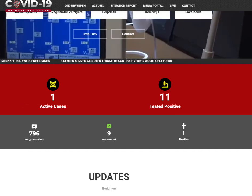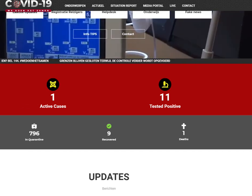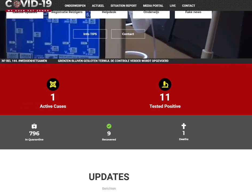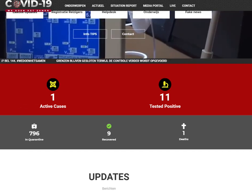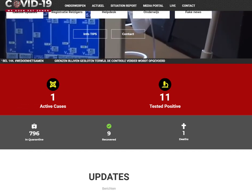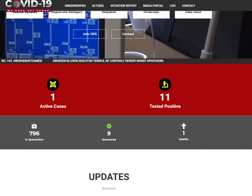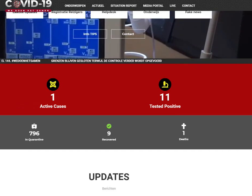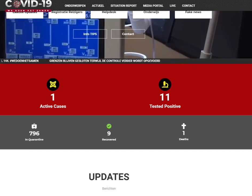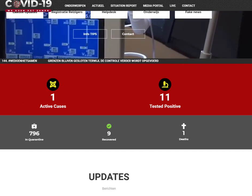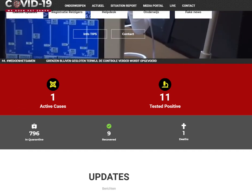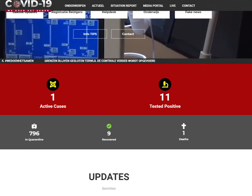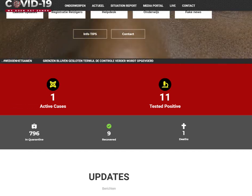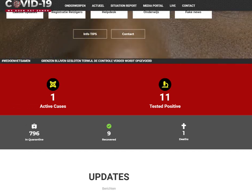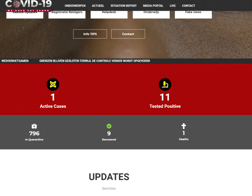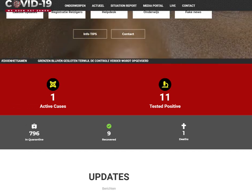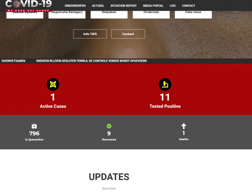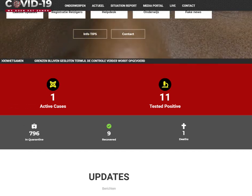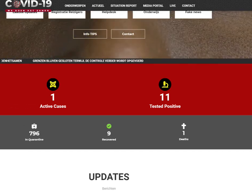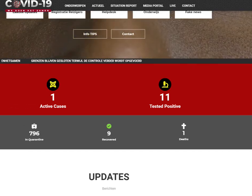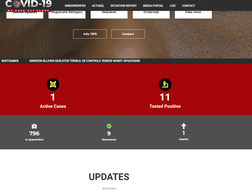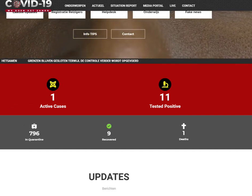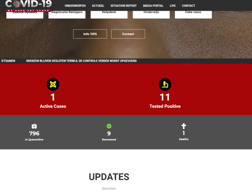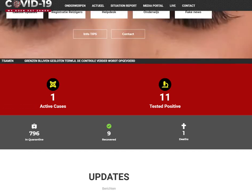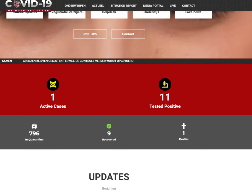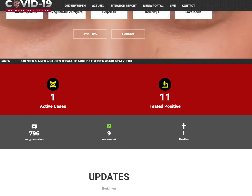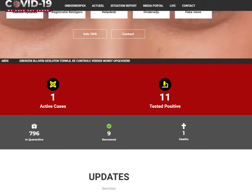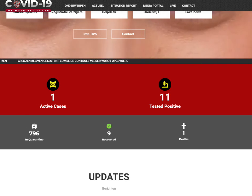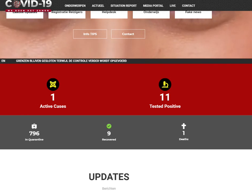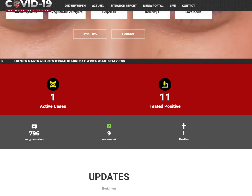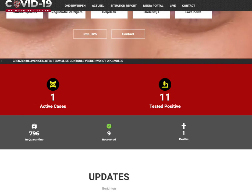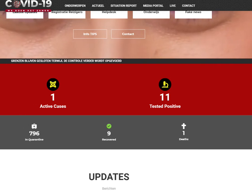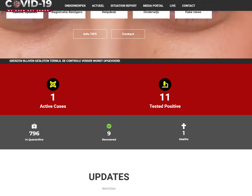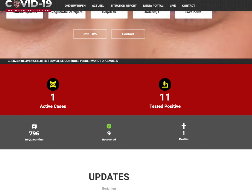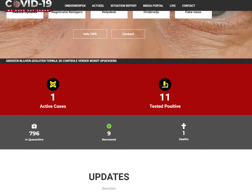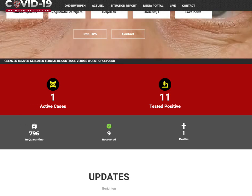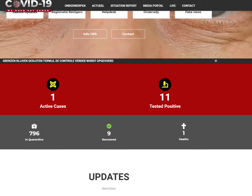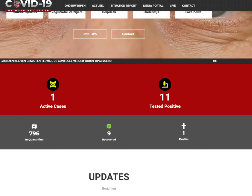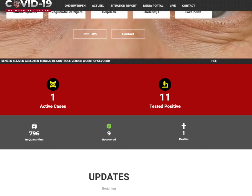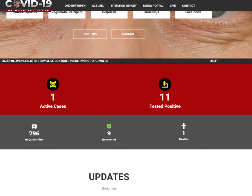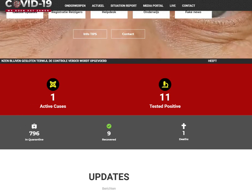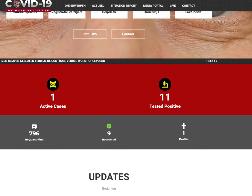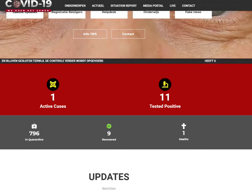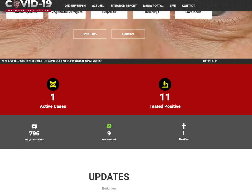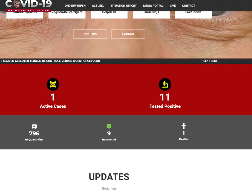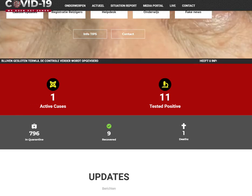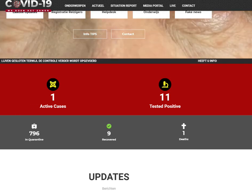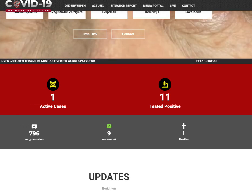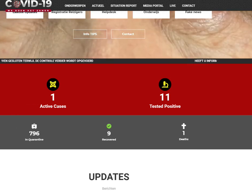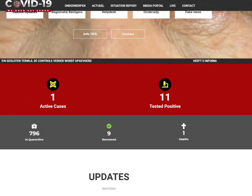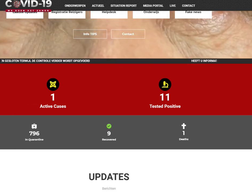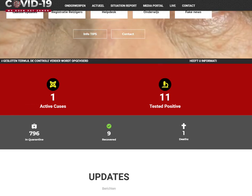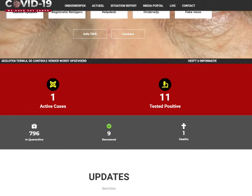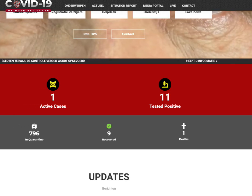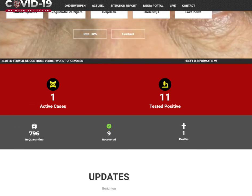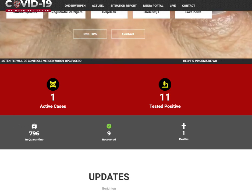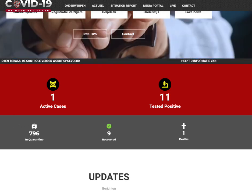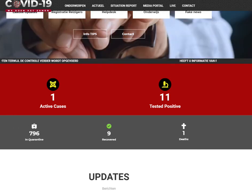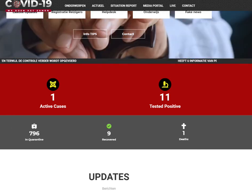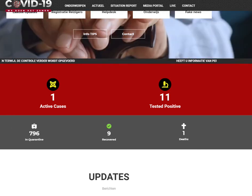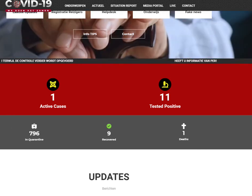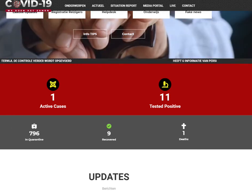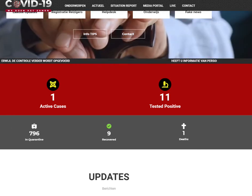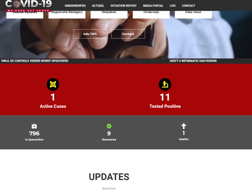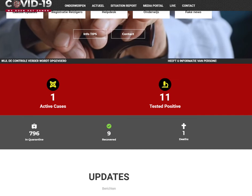wordt dus genoemd case 11. Er zijn momenteel 796 personen in quarantaine.